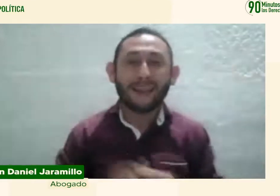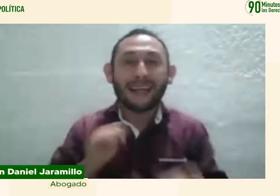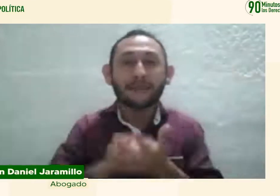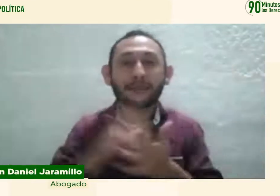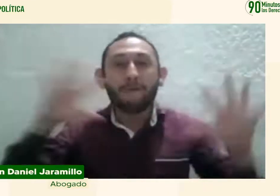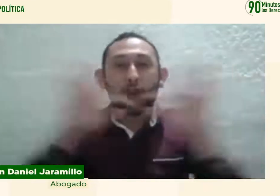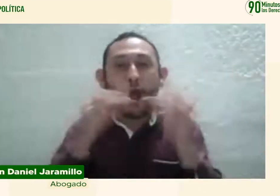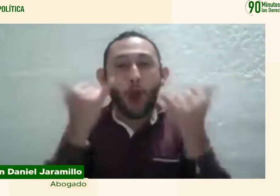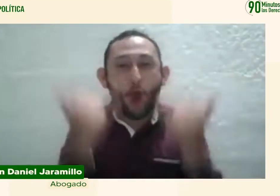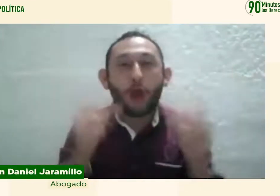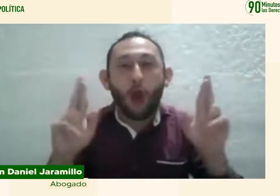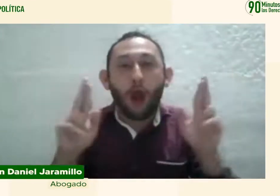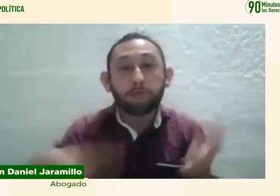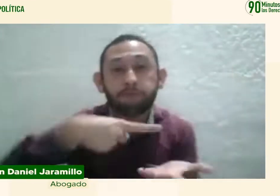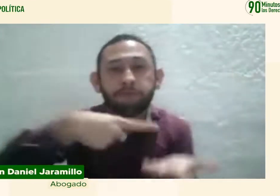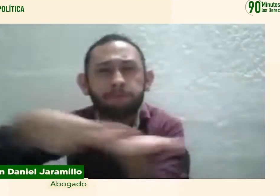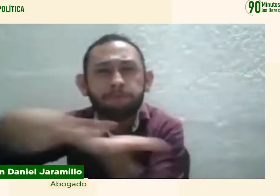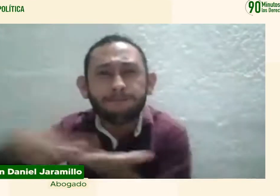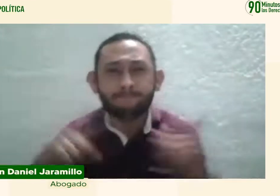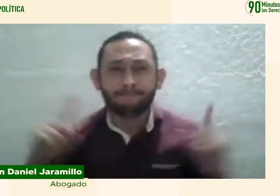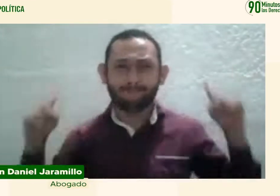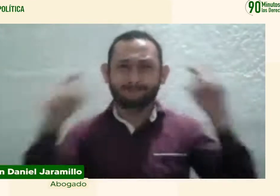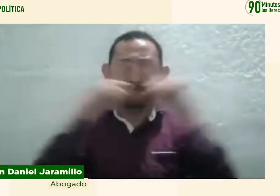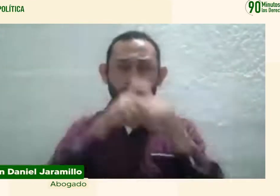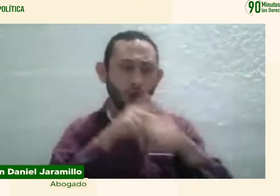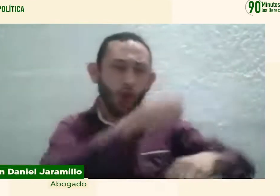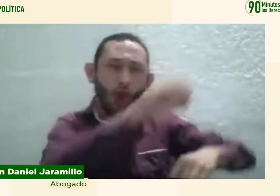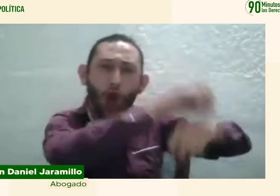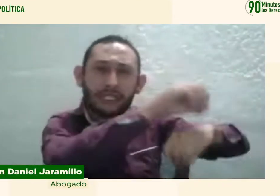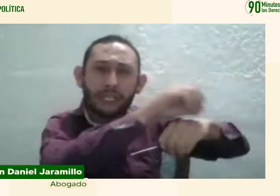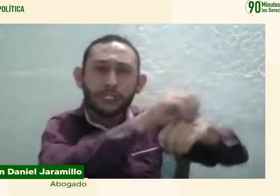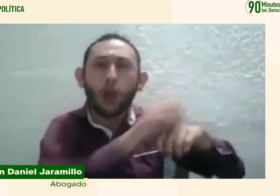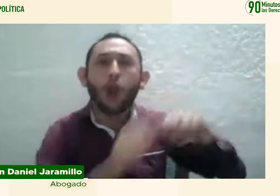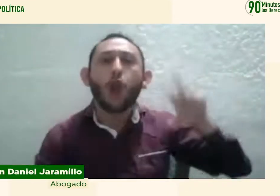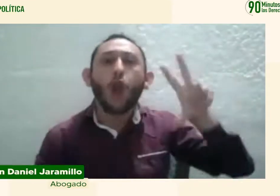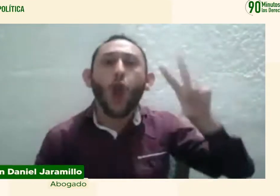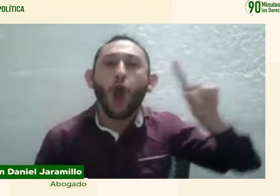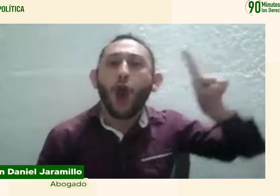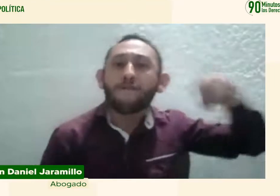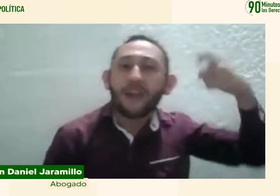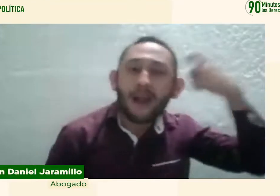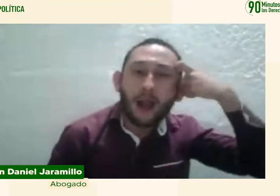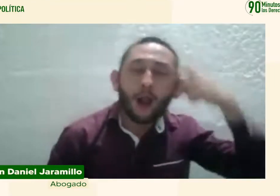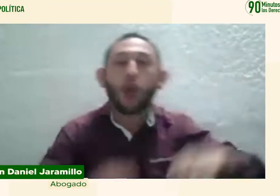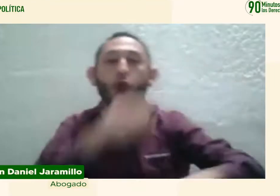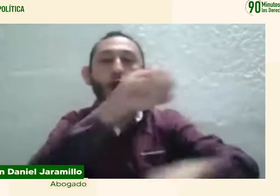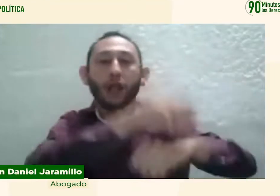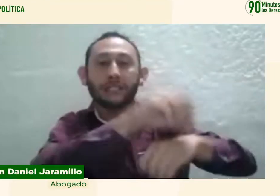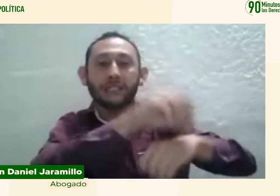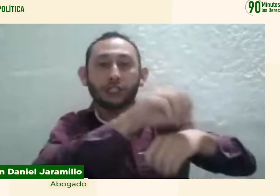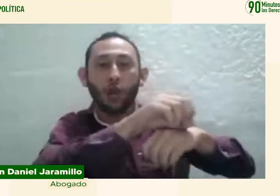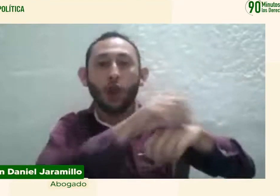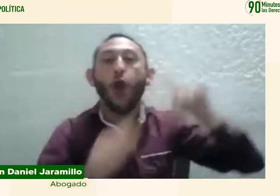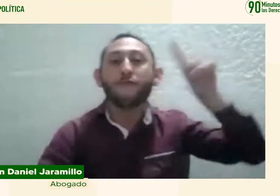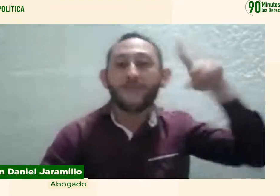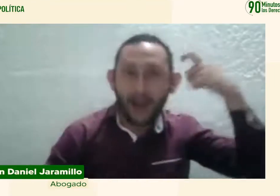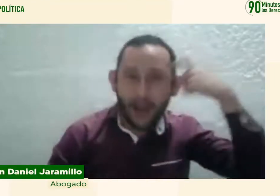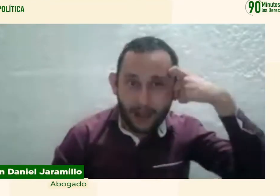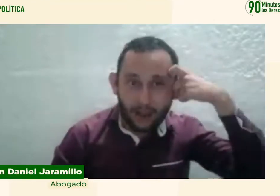de manera social dentro de un rol neutral puede participar de pronto en este tipo de situaciones y ya